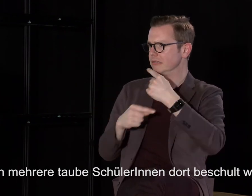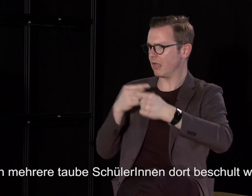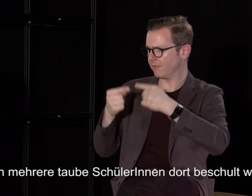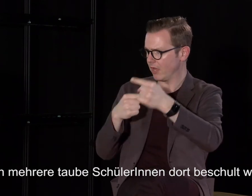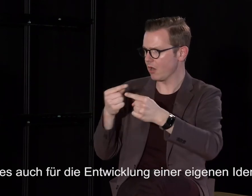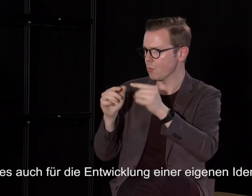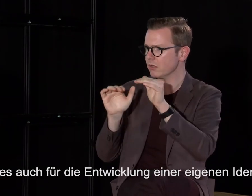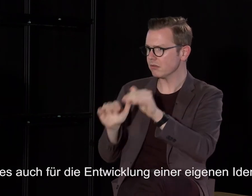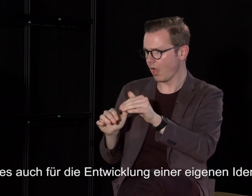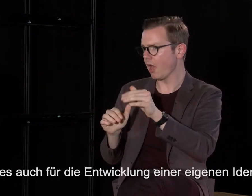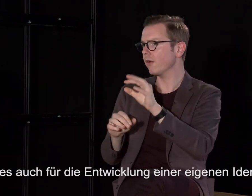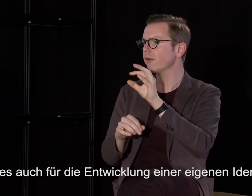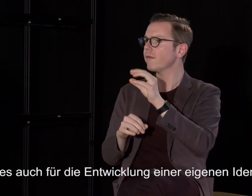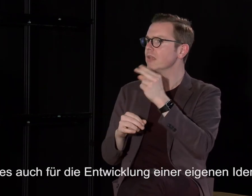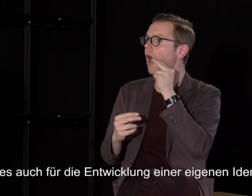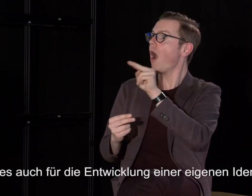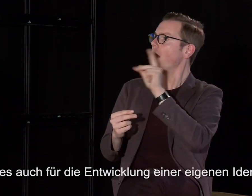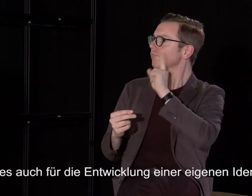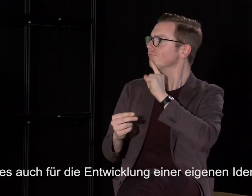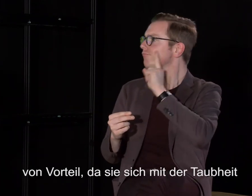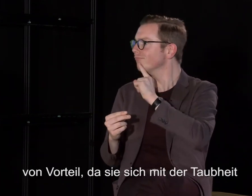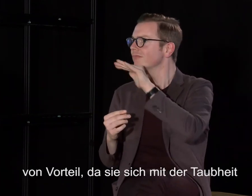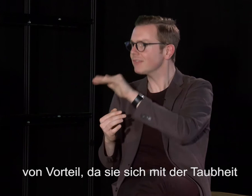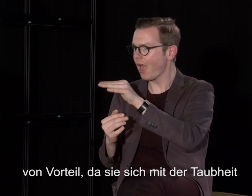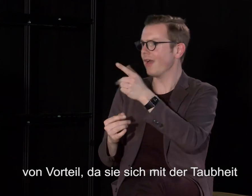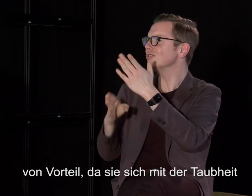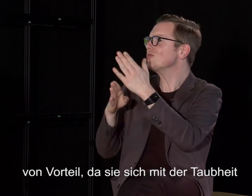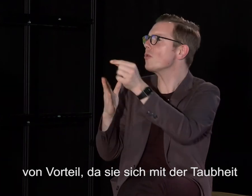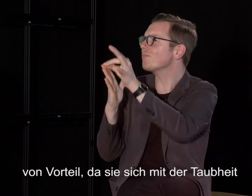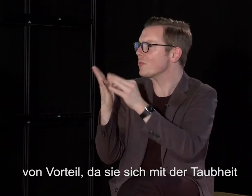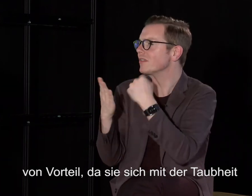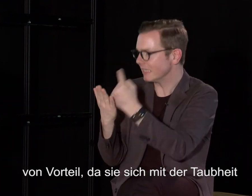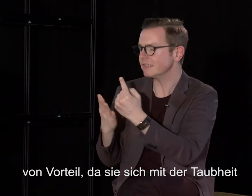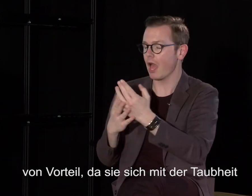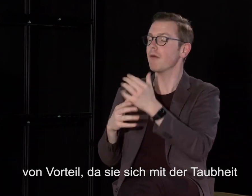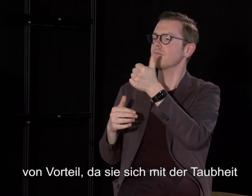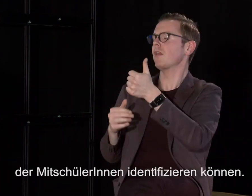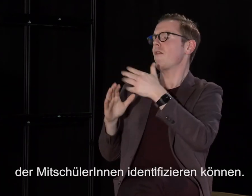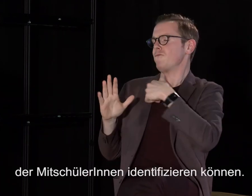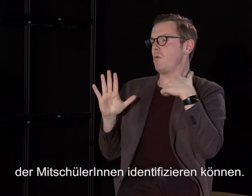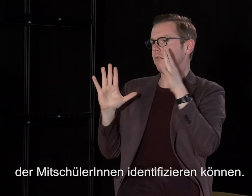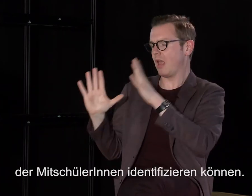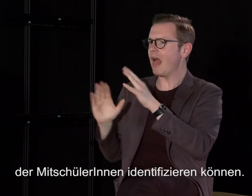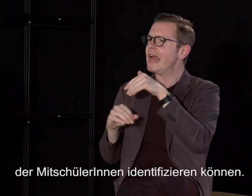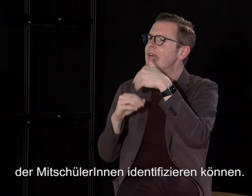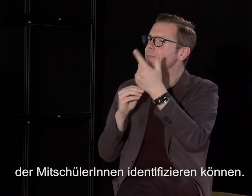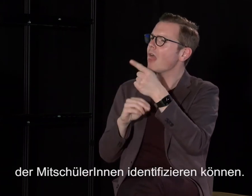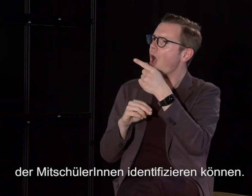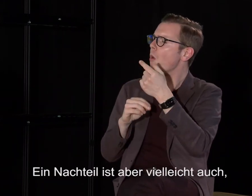werden, ist natürlich auch eine Entwicklung da. Und man kann sehen, es sind auch taube Kinder dort oder Schüler beschult. Vielleicht ist